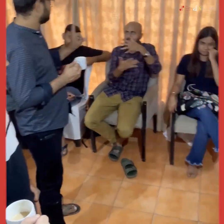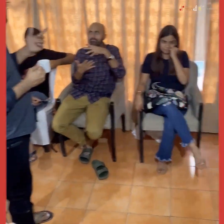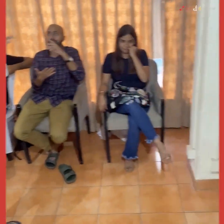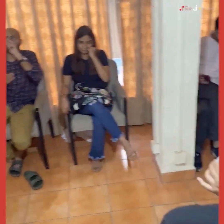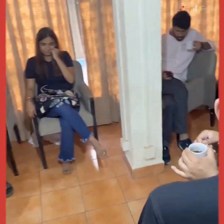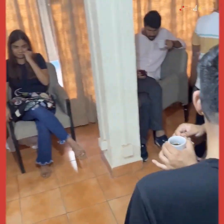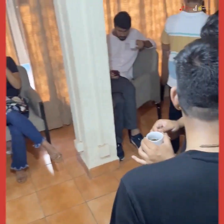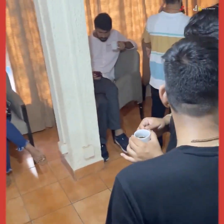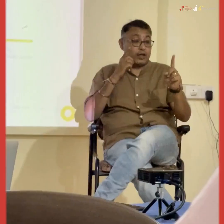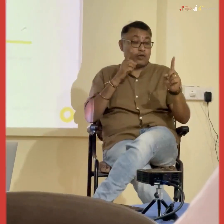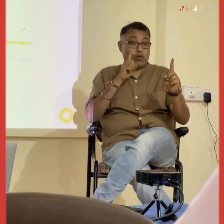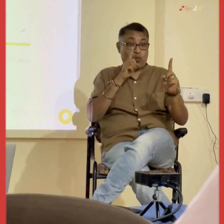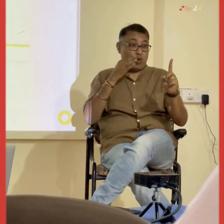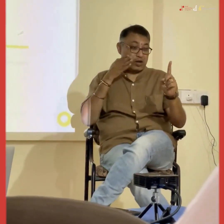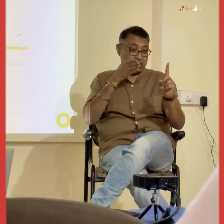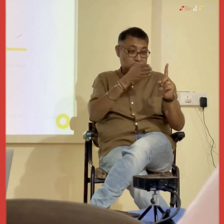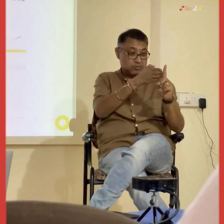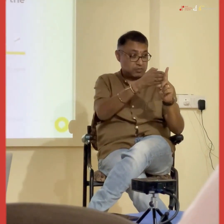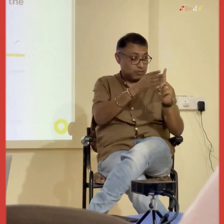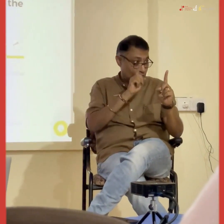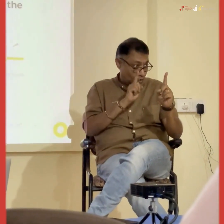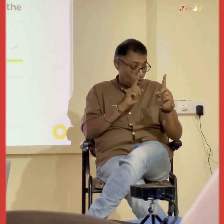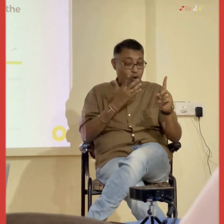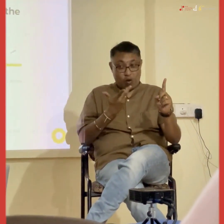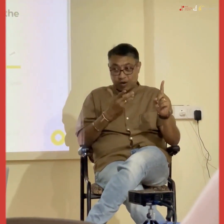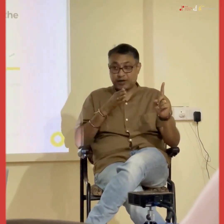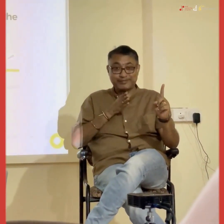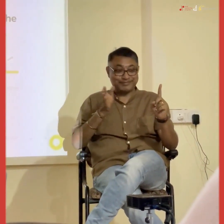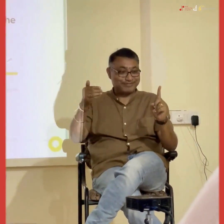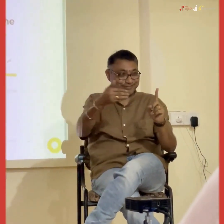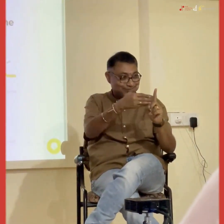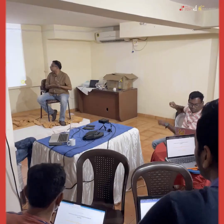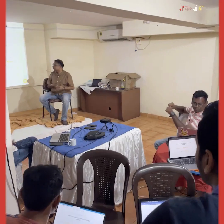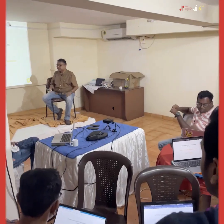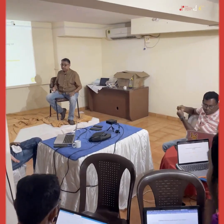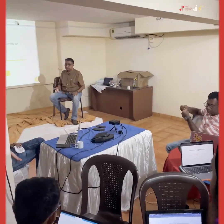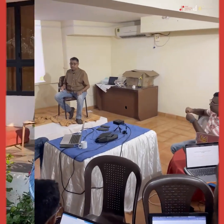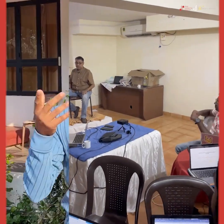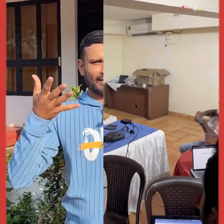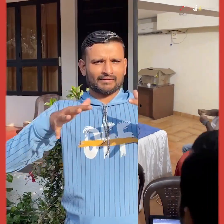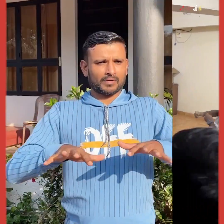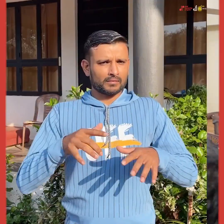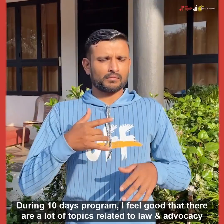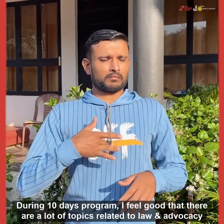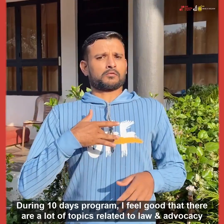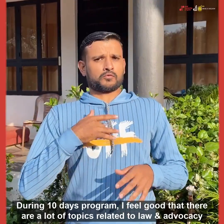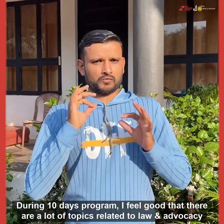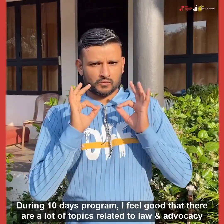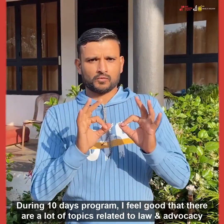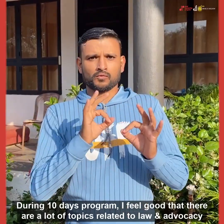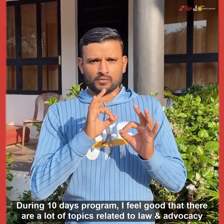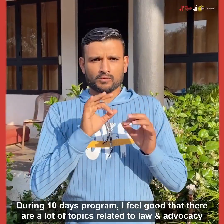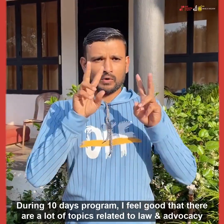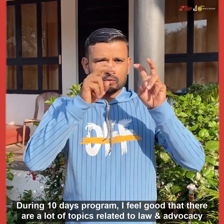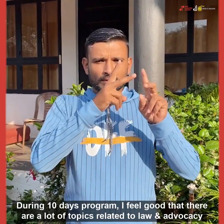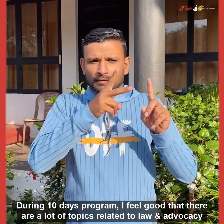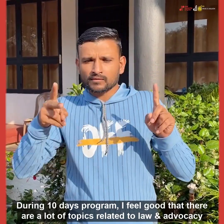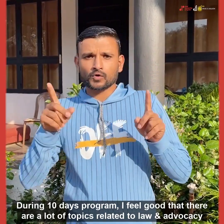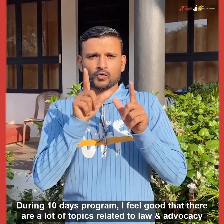एक दूसरे से बातचीत करते हुए, CLP के बारे में बताते हुए। ये 10 दिन का कार्यक्रम मुझे बहुत ही अच्छा लगा।